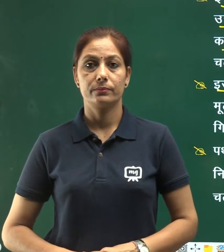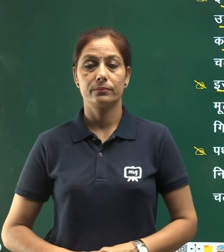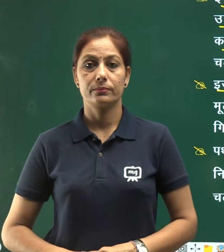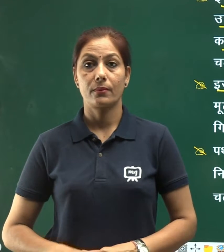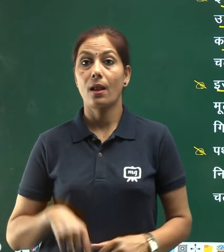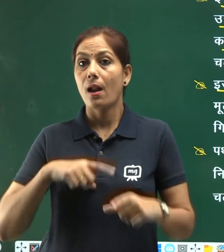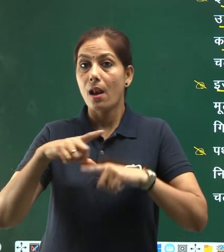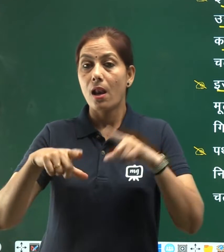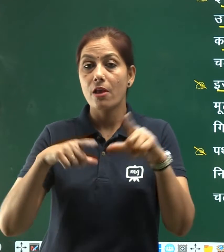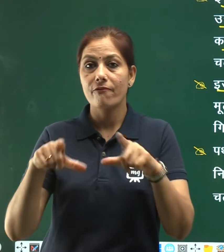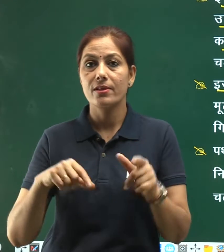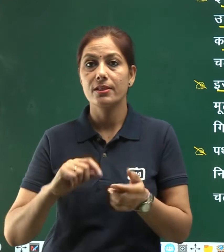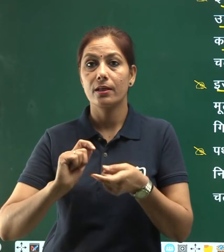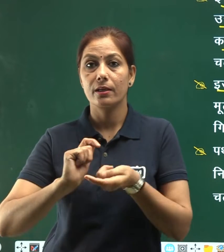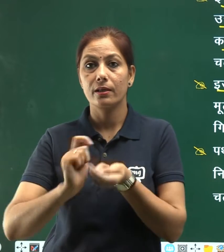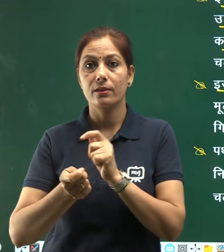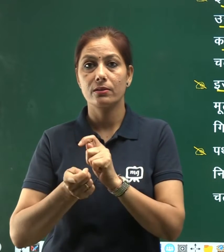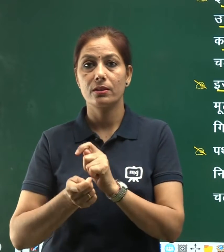भाषांतर